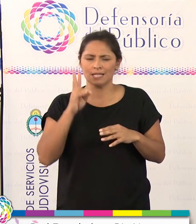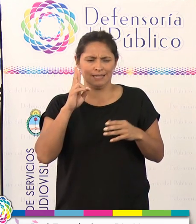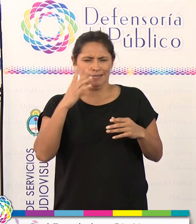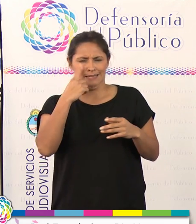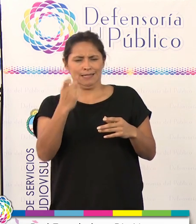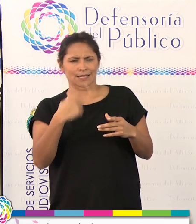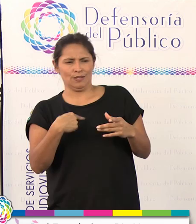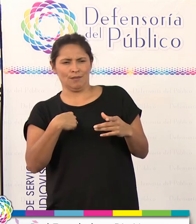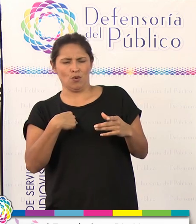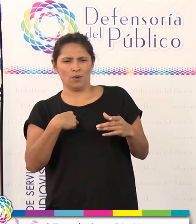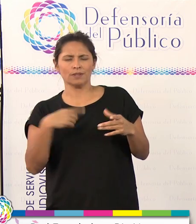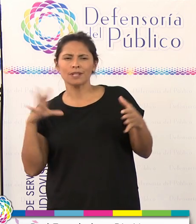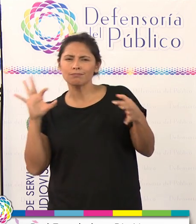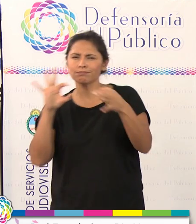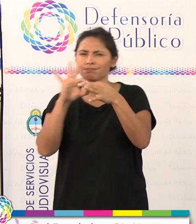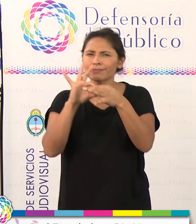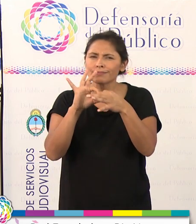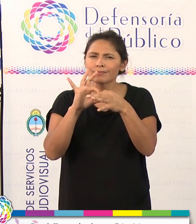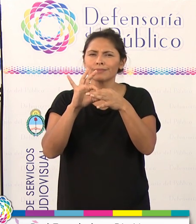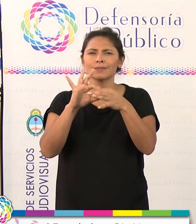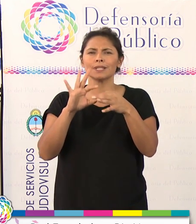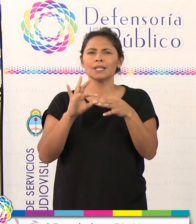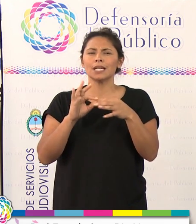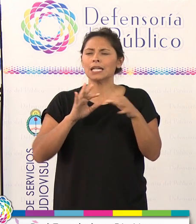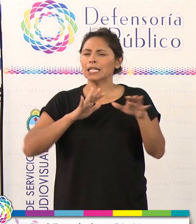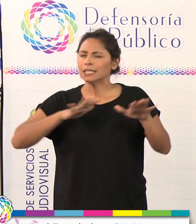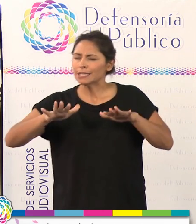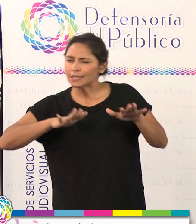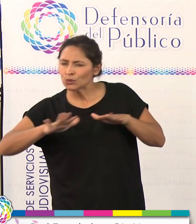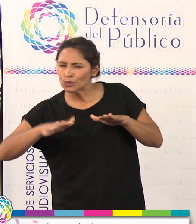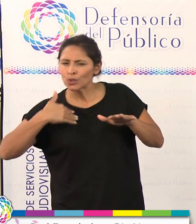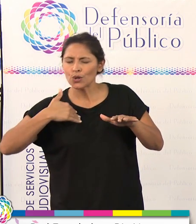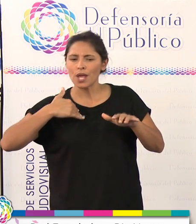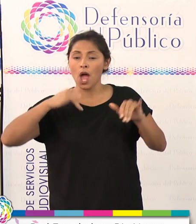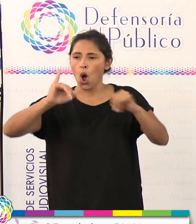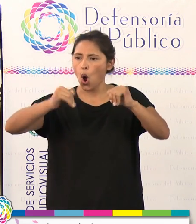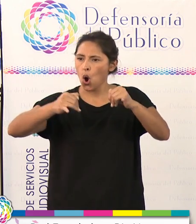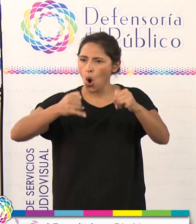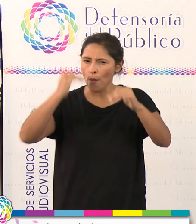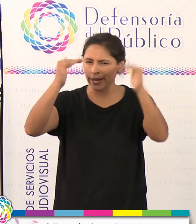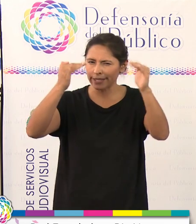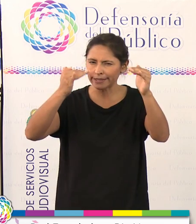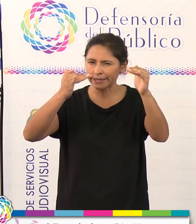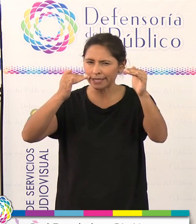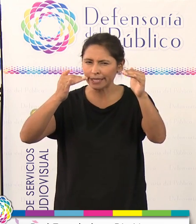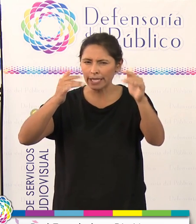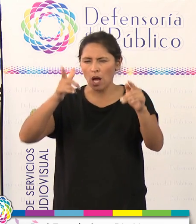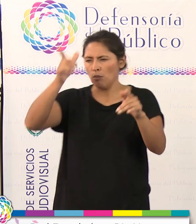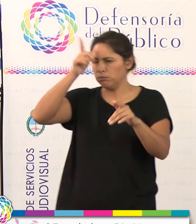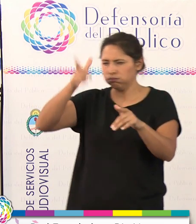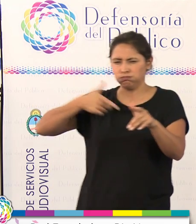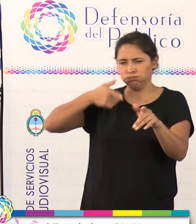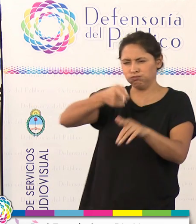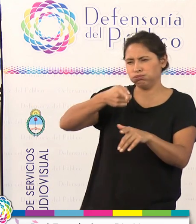una vinculación permanente entre los jóvenes o de los jóvenes con el delito. Se los vincula permanentemente